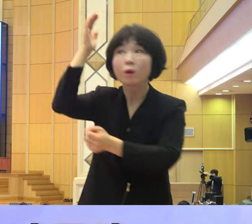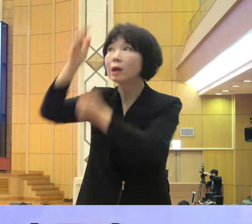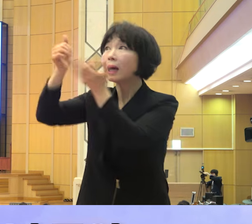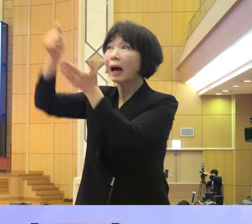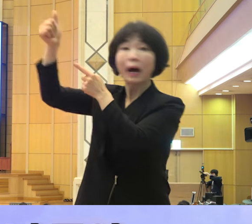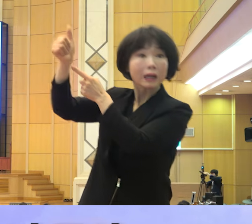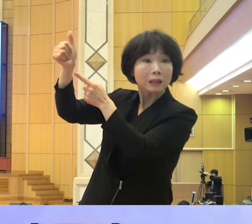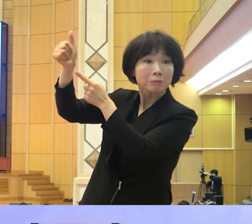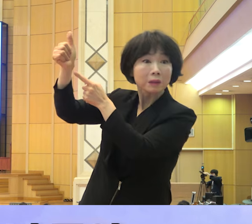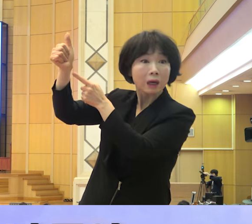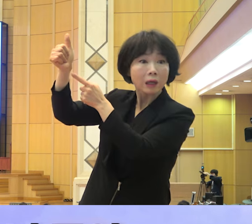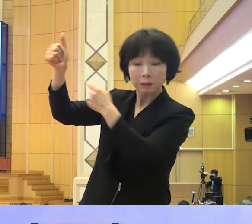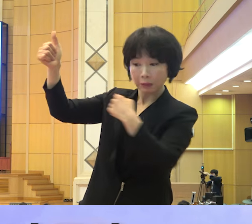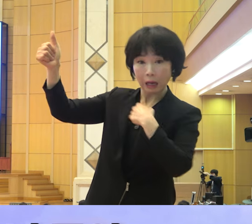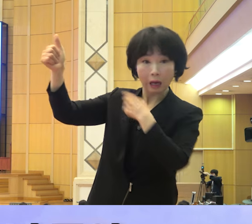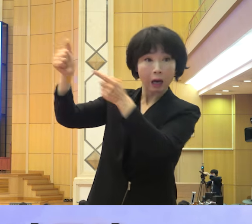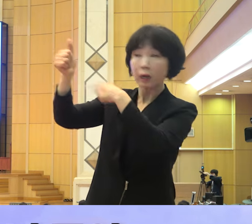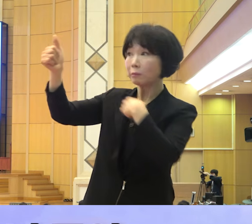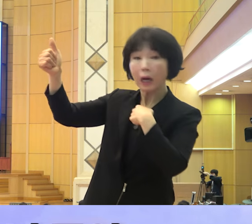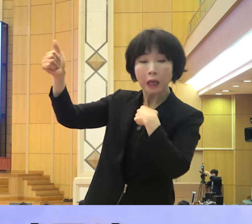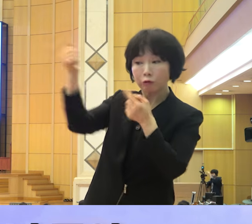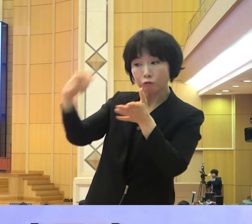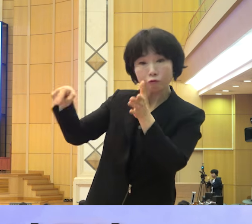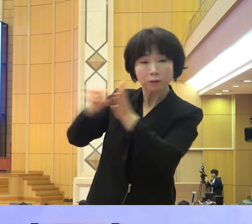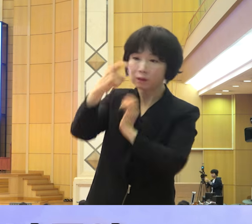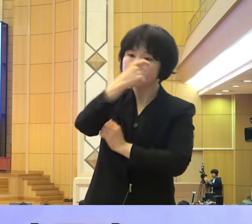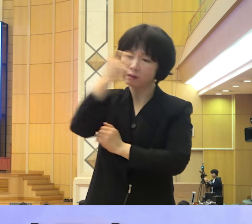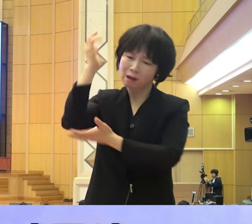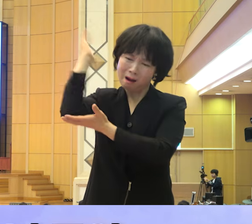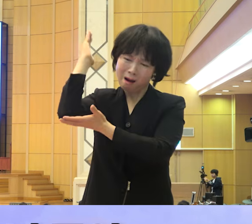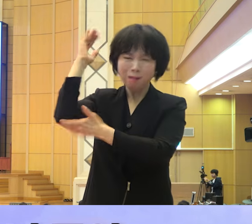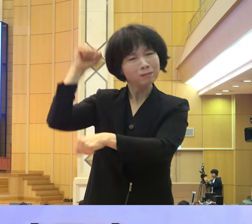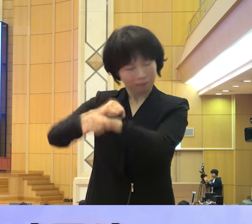하나님이 또 나를 증언하느니라.